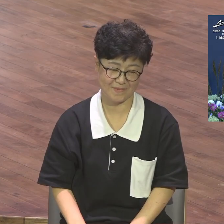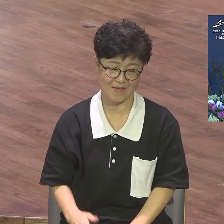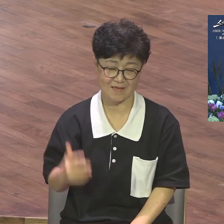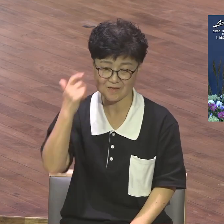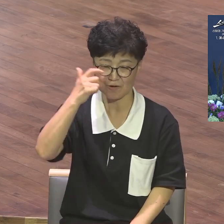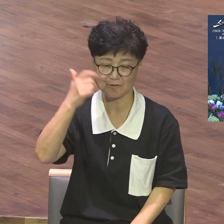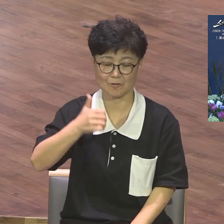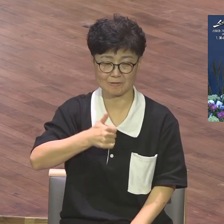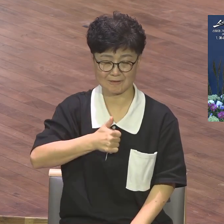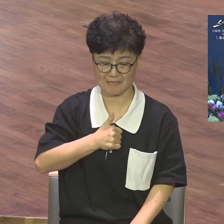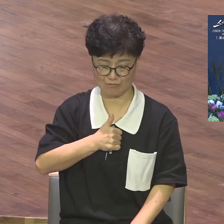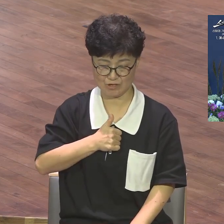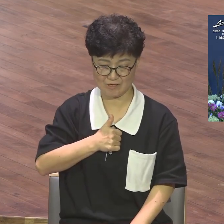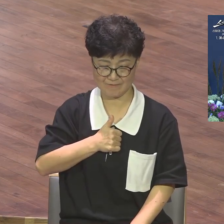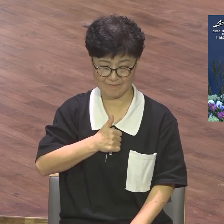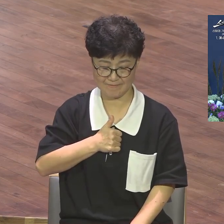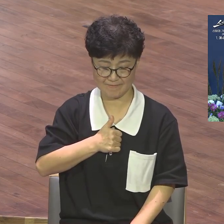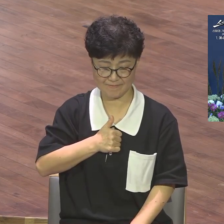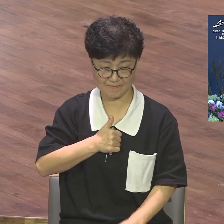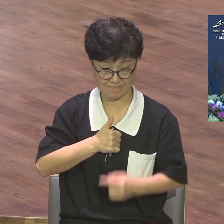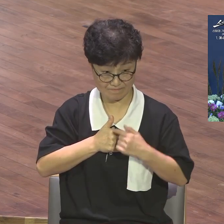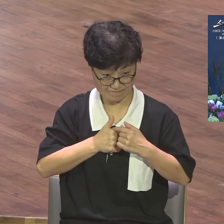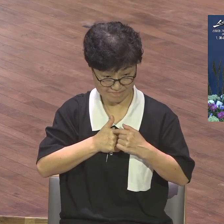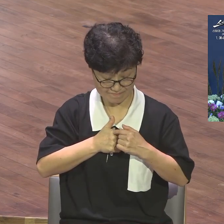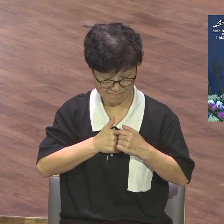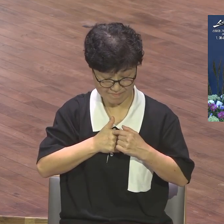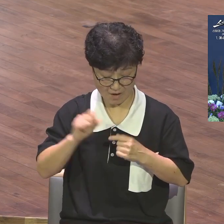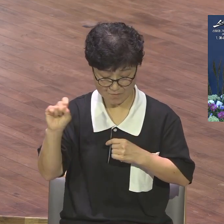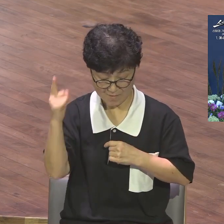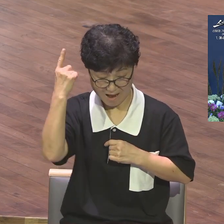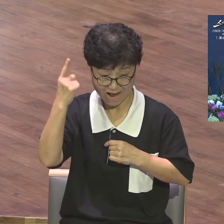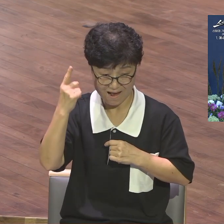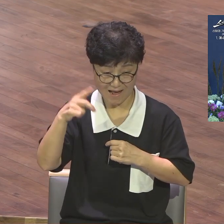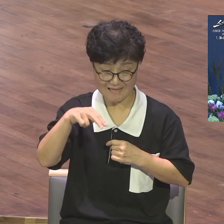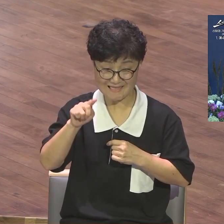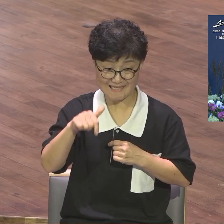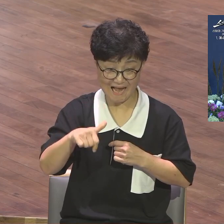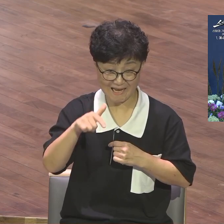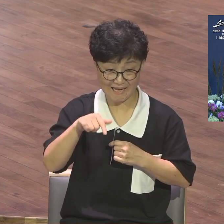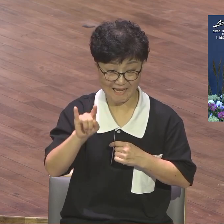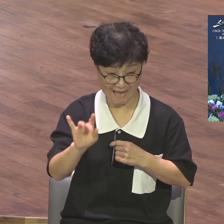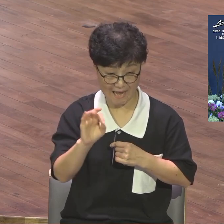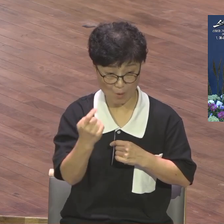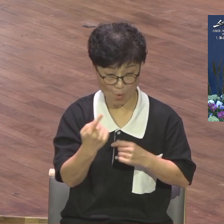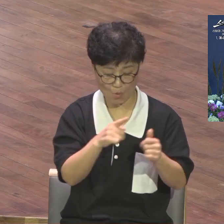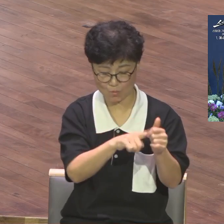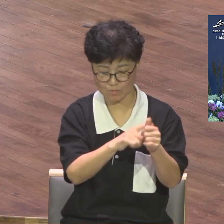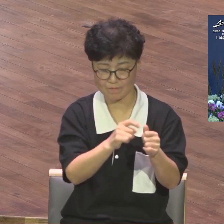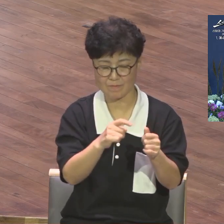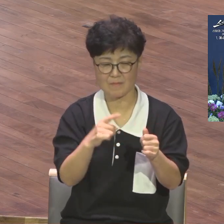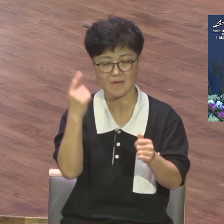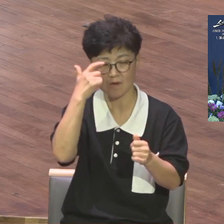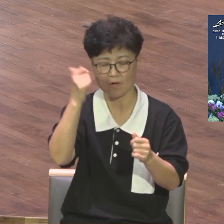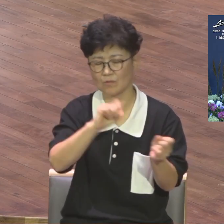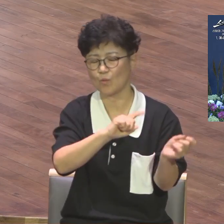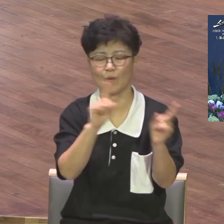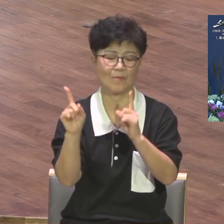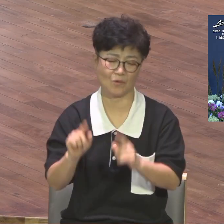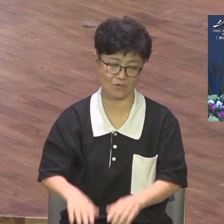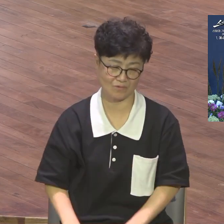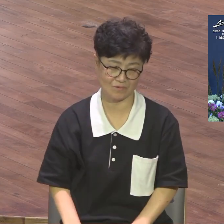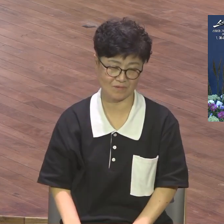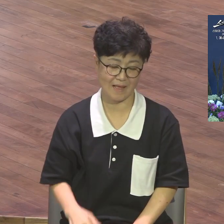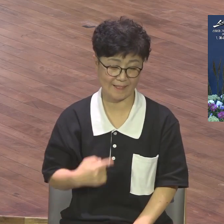자부심이 삭개오를 회복시켰겠죠. 저 역시 이러한 영적 자부심이 저를 회복시켰습니다. 자존감